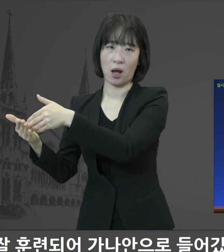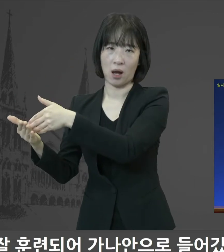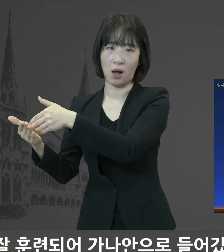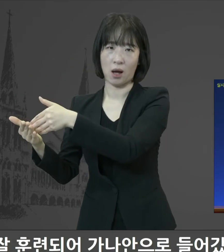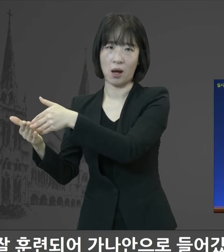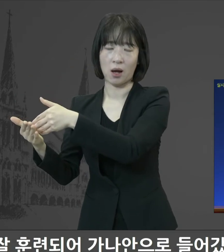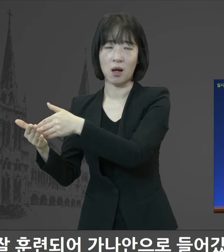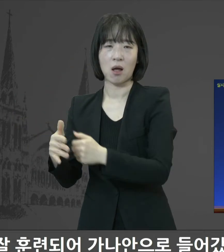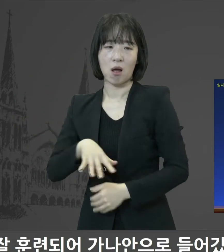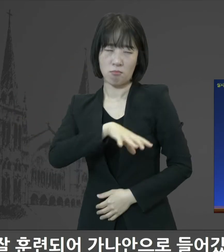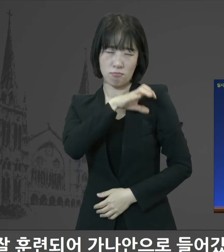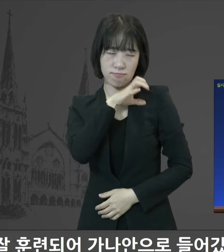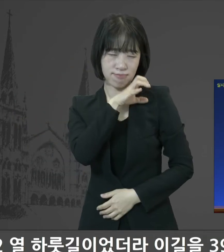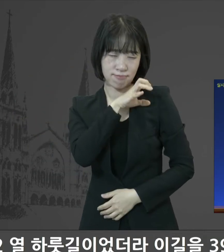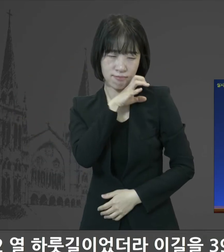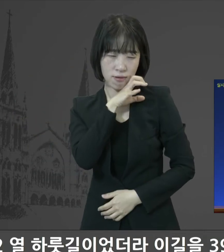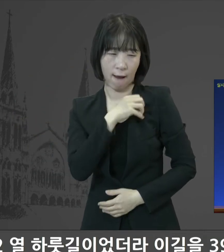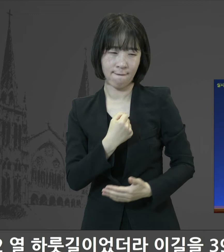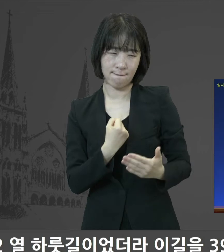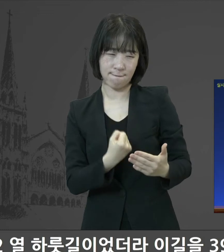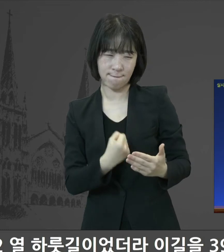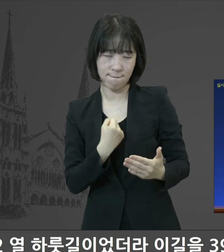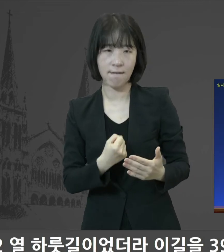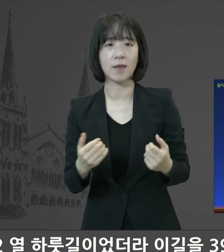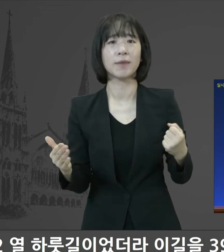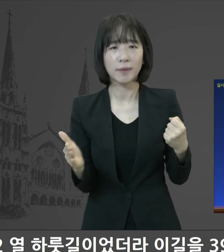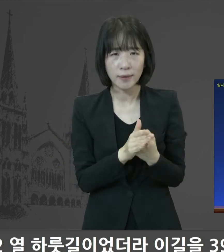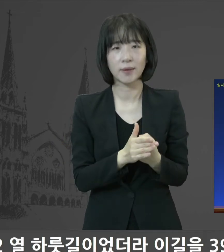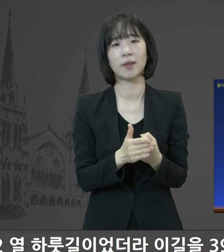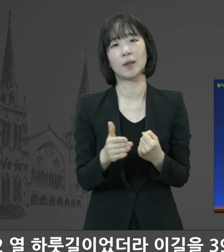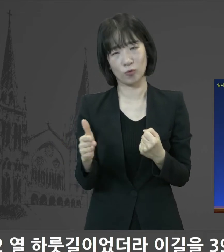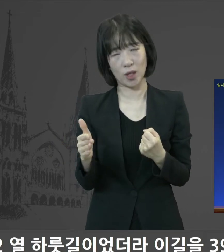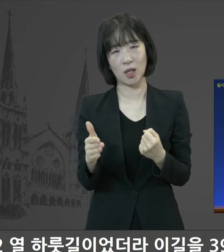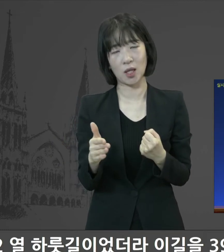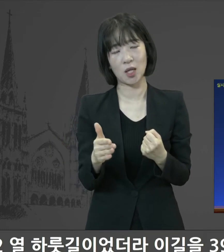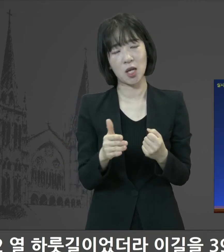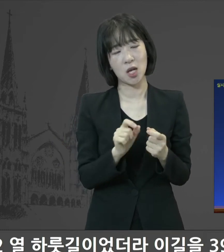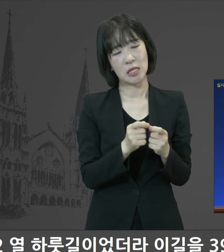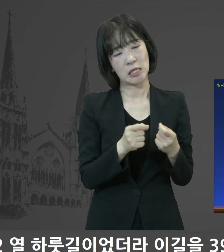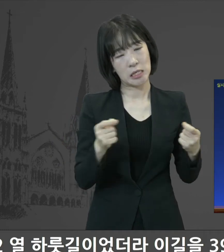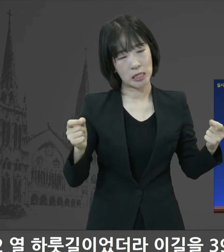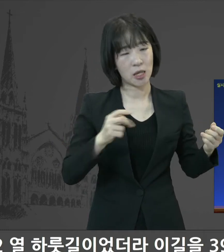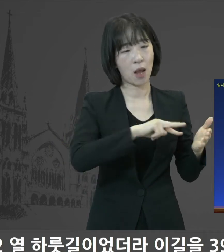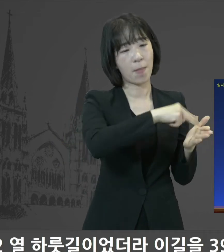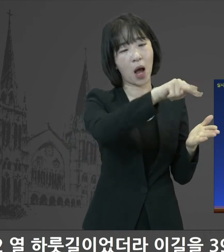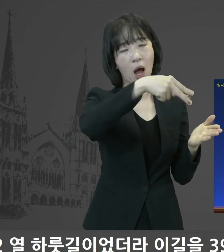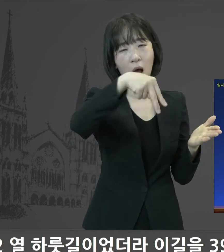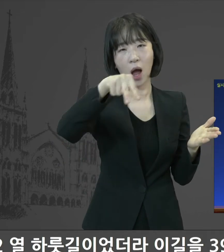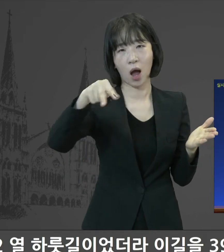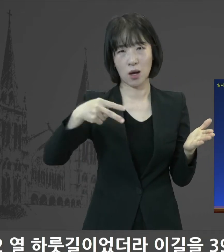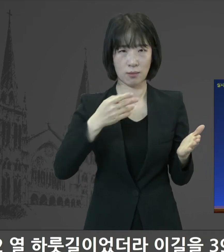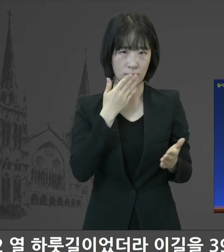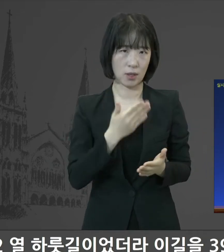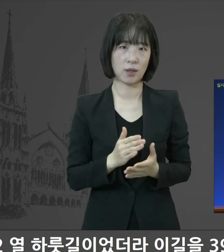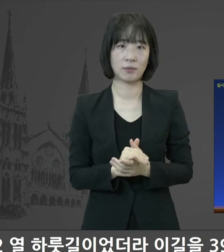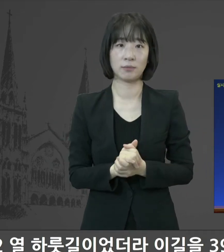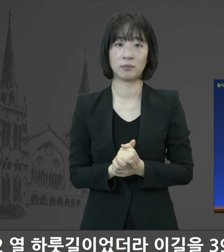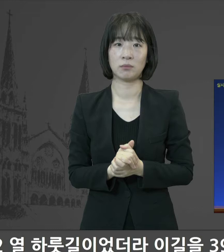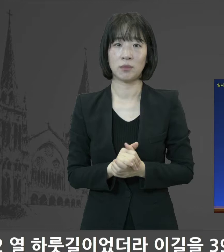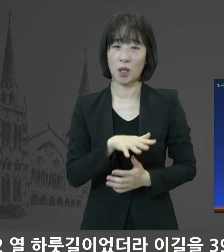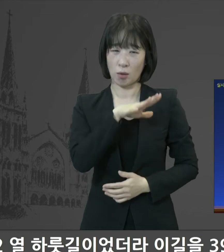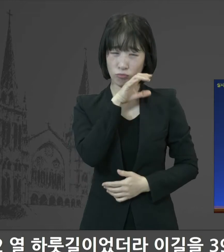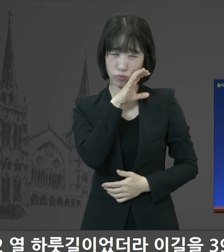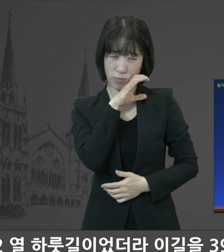불평과 원망. 여러분, 거듭 말씀드립니다. 불평과 원망이